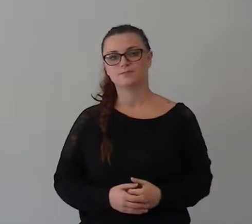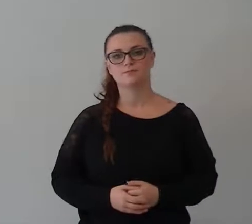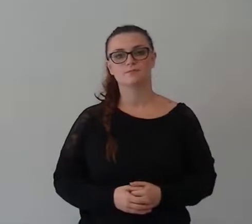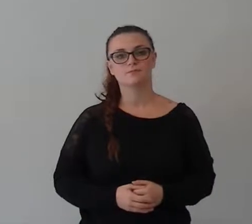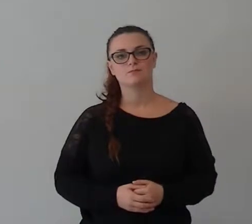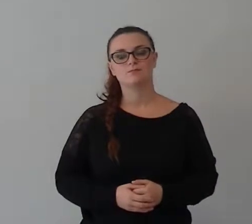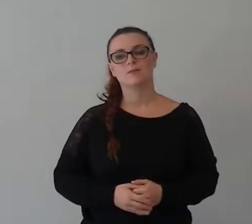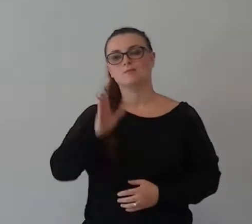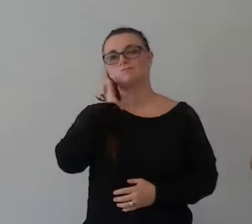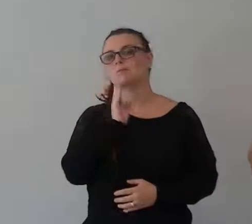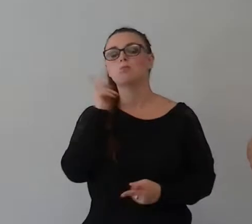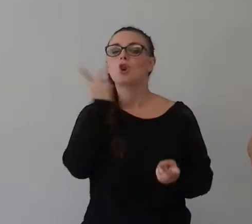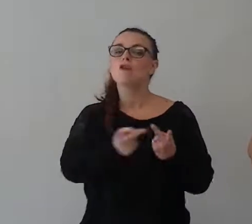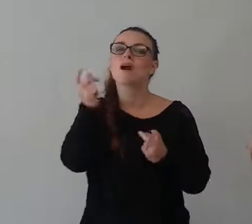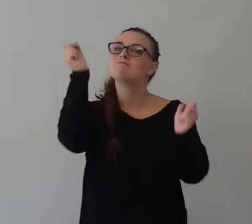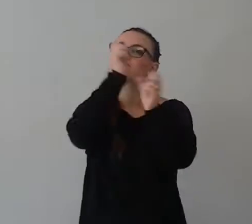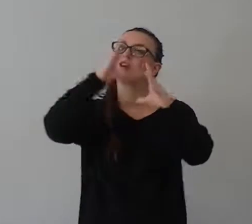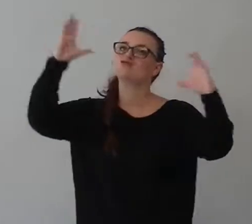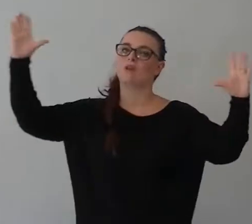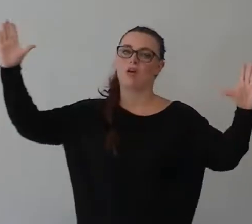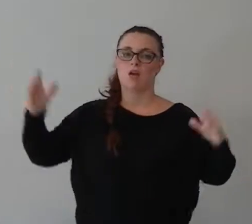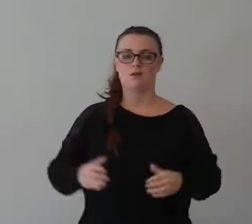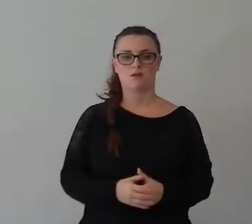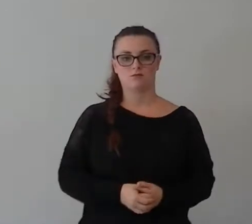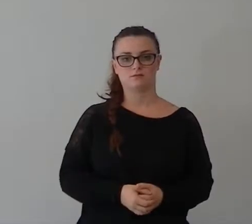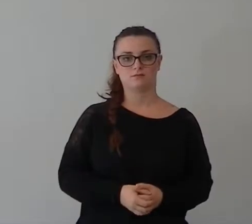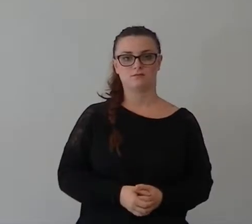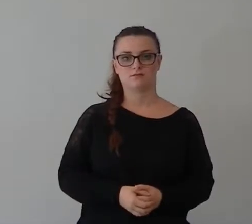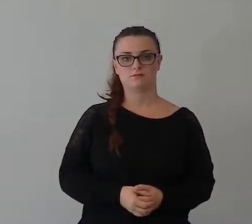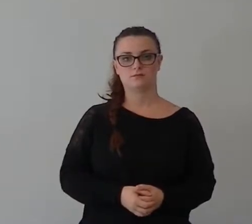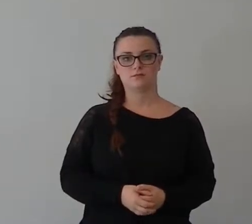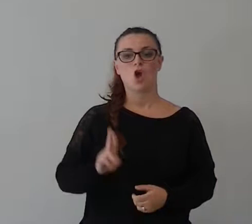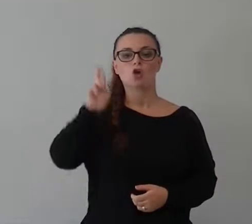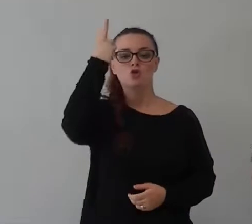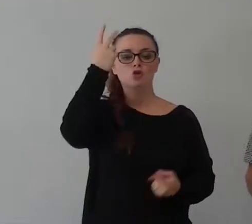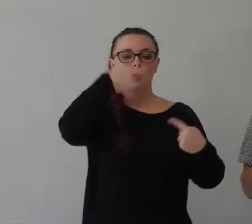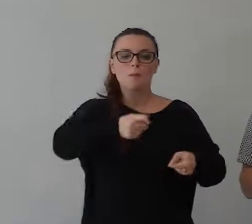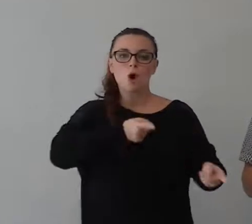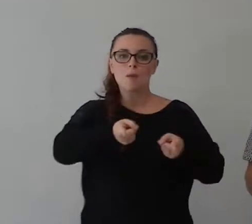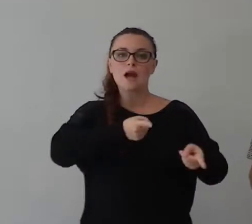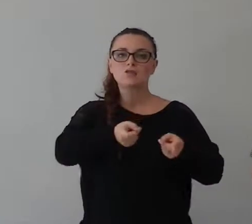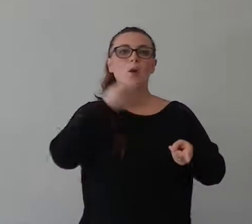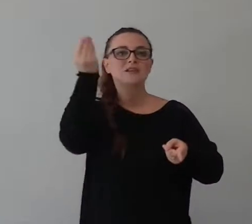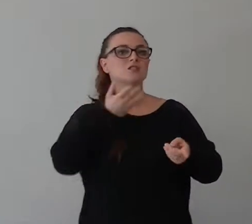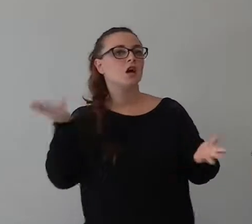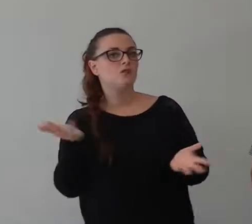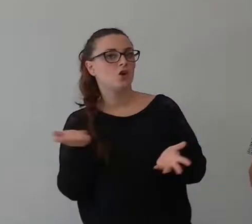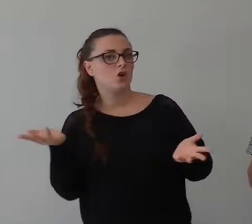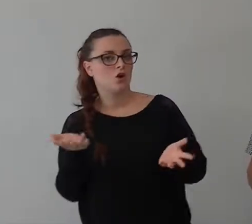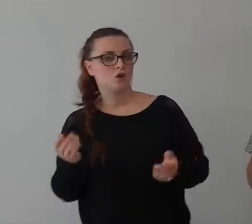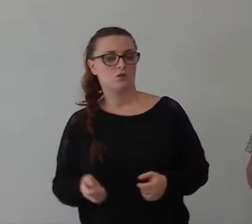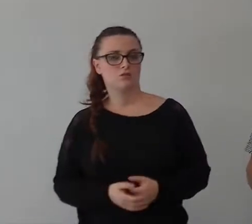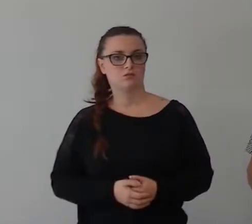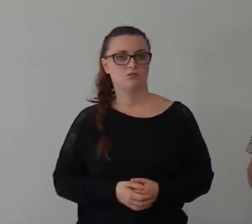Cercate di immaginare quello che è passato per la testa di Ruth in quel momento, di vedersi come